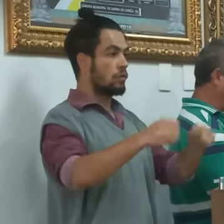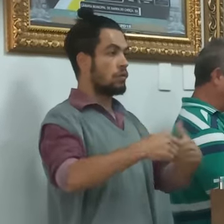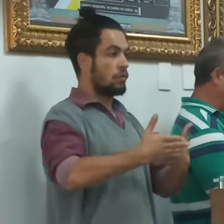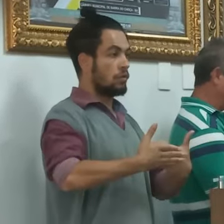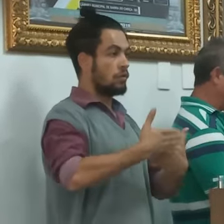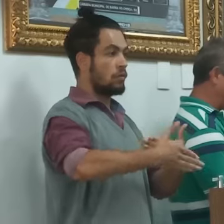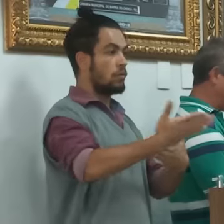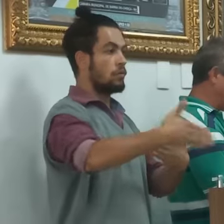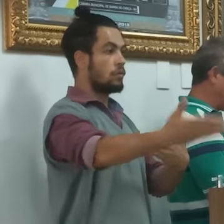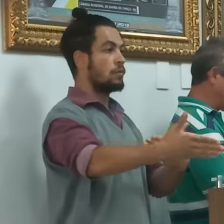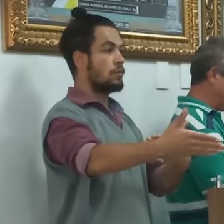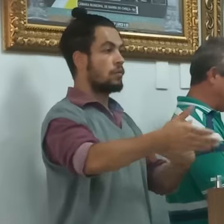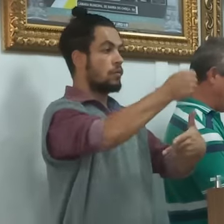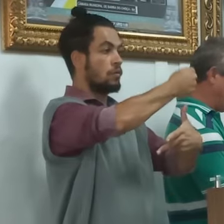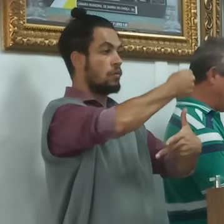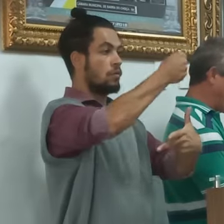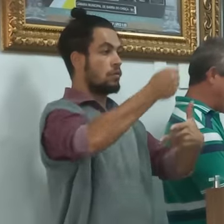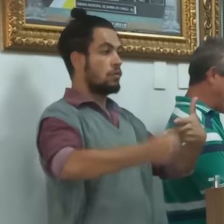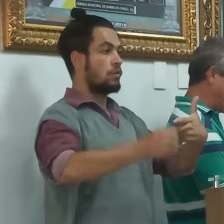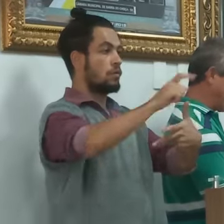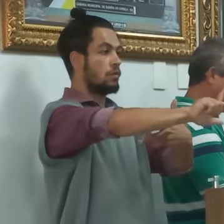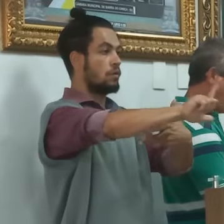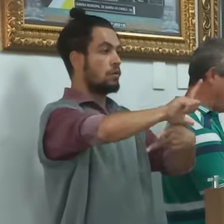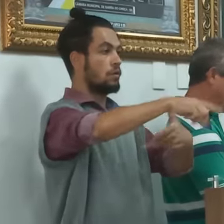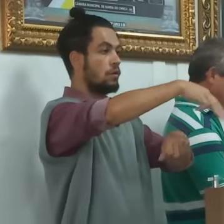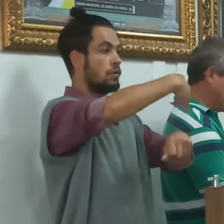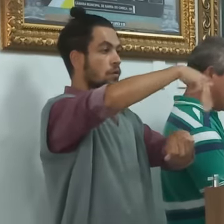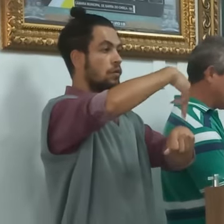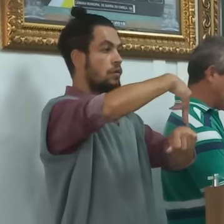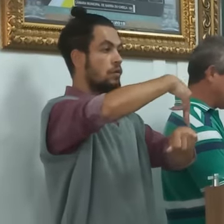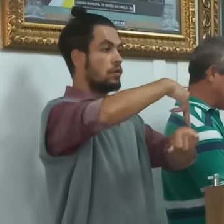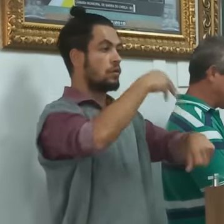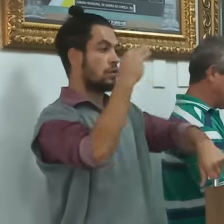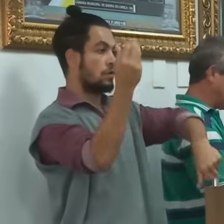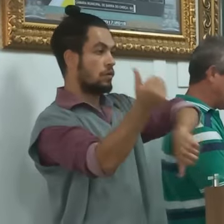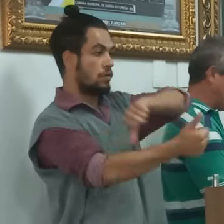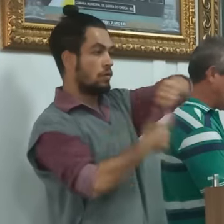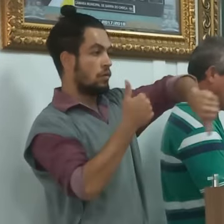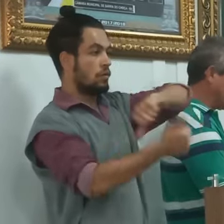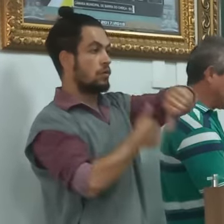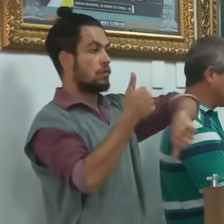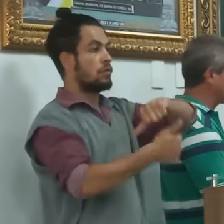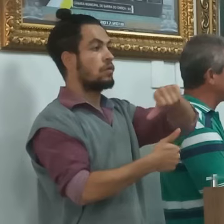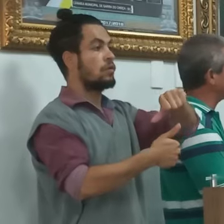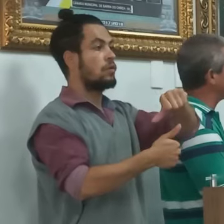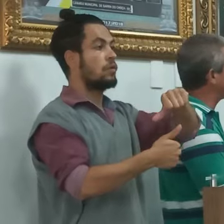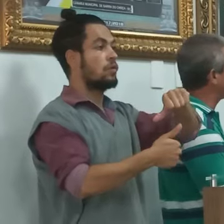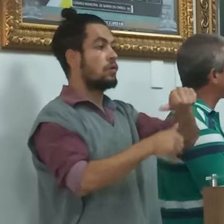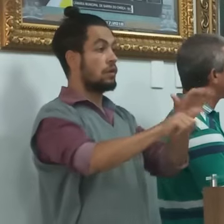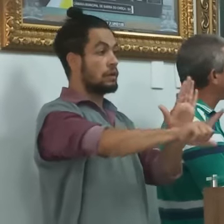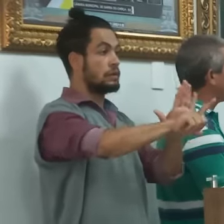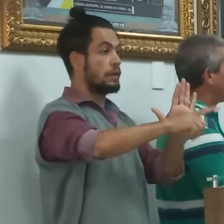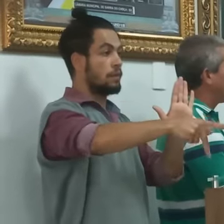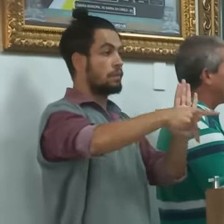do Poder Legislativo Municipal para reforma e atualização da lei orgânica do